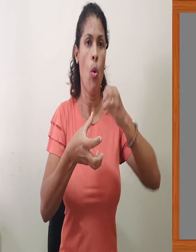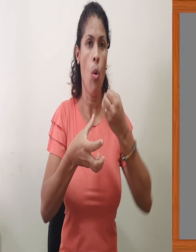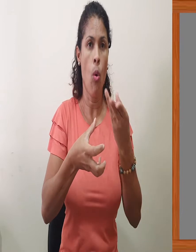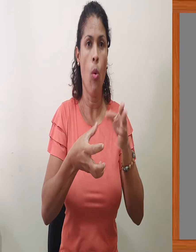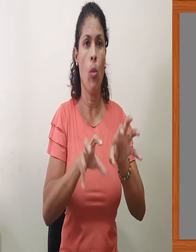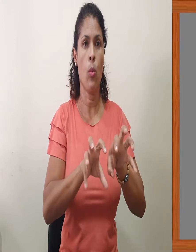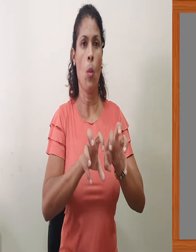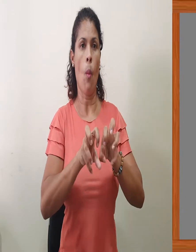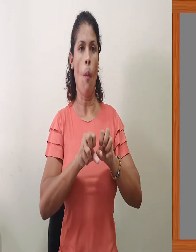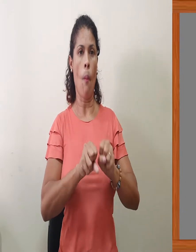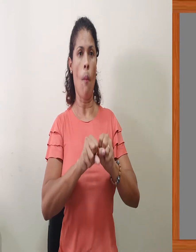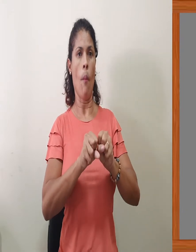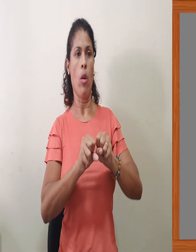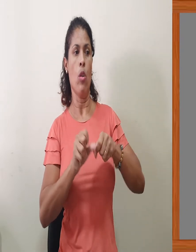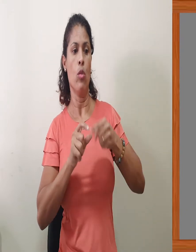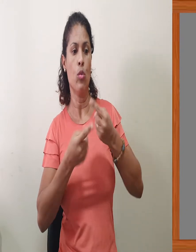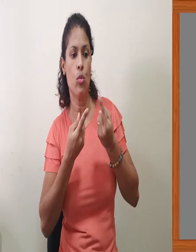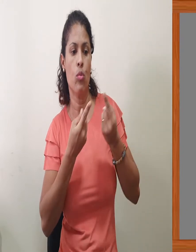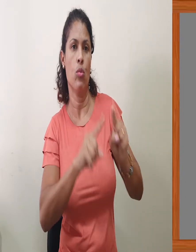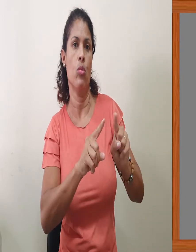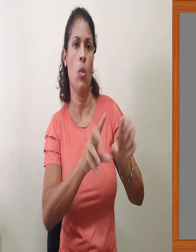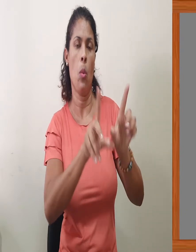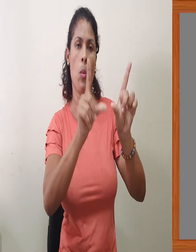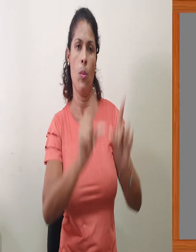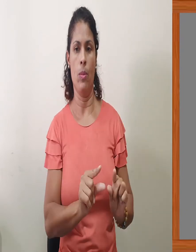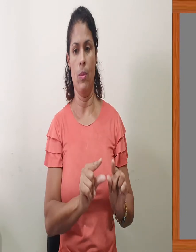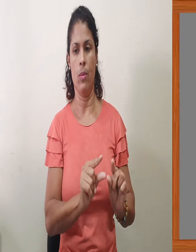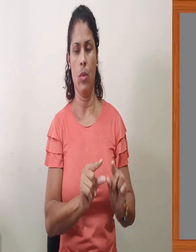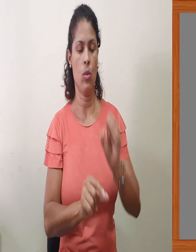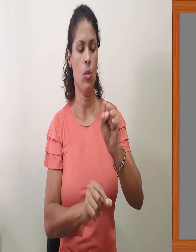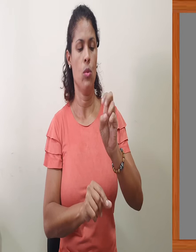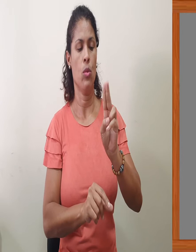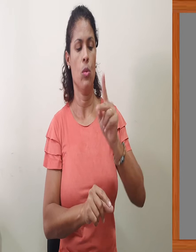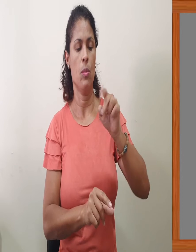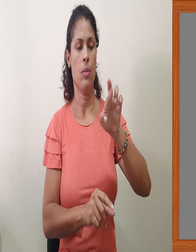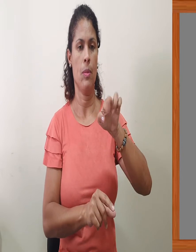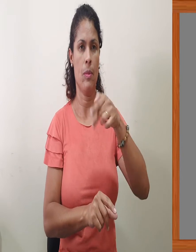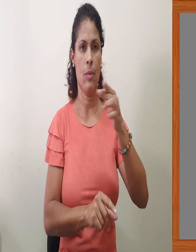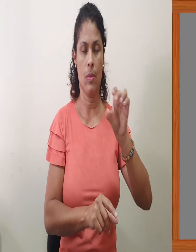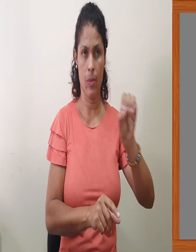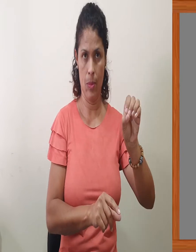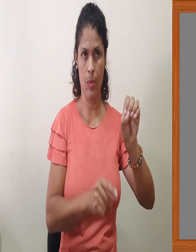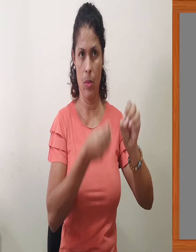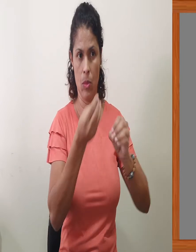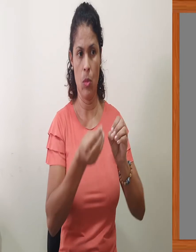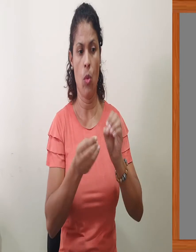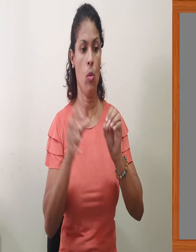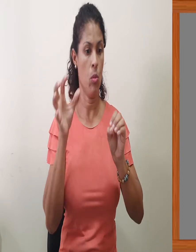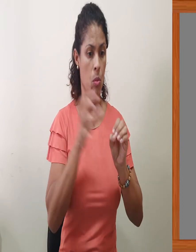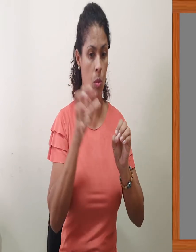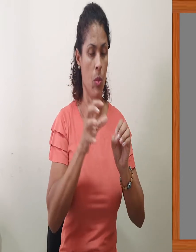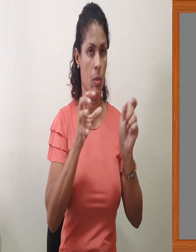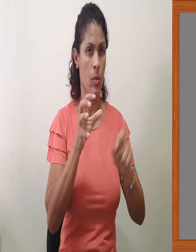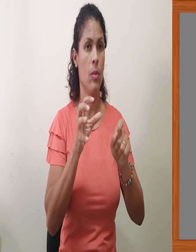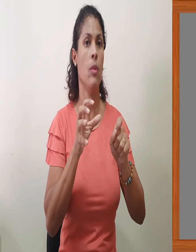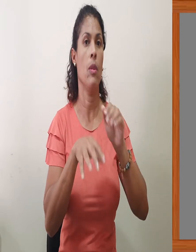alterações genéticas, proto-oncogenes formam ou são convertidos em oncogenes. Observa-se ainda